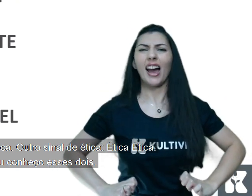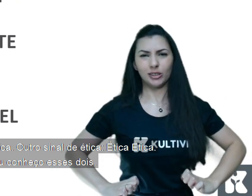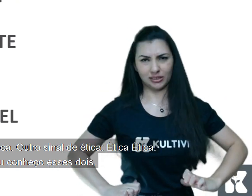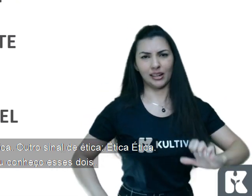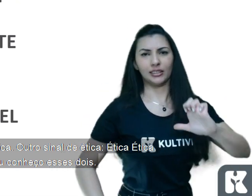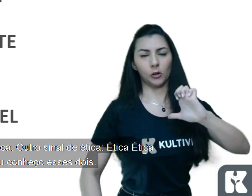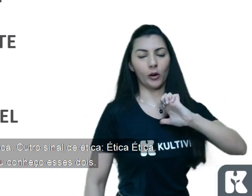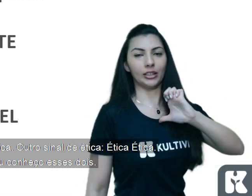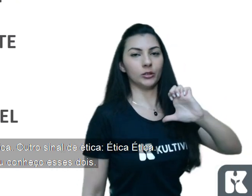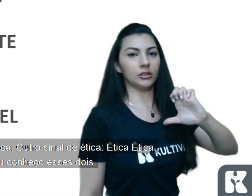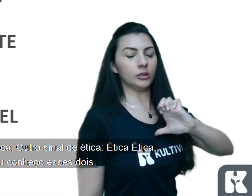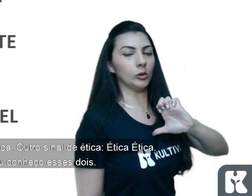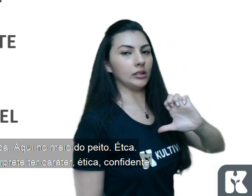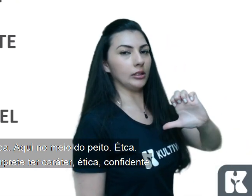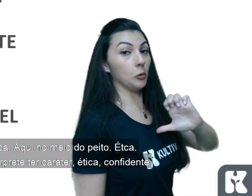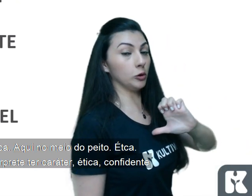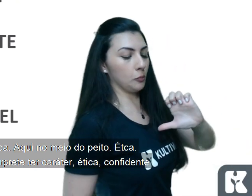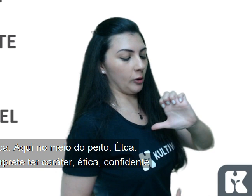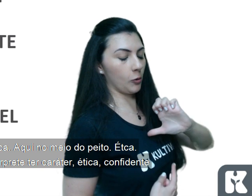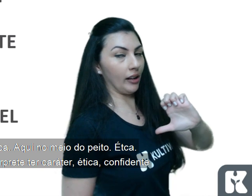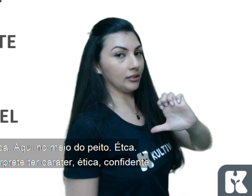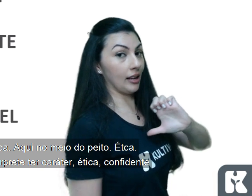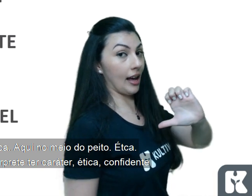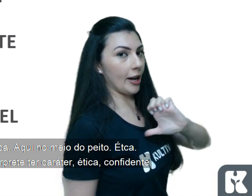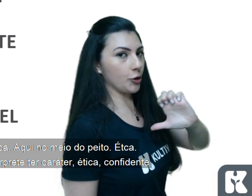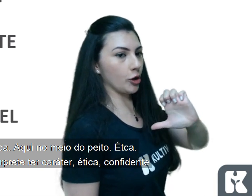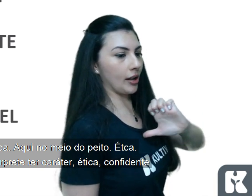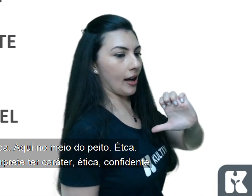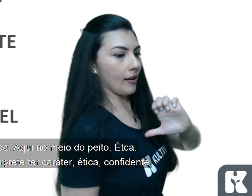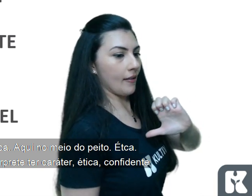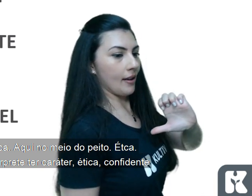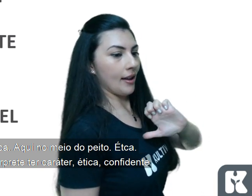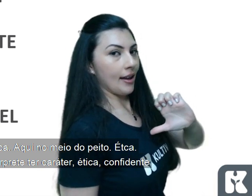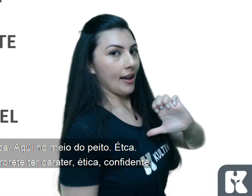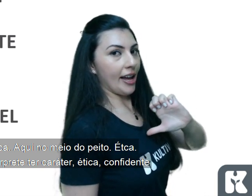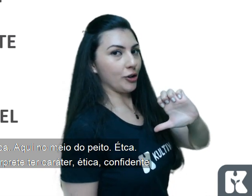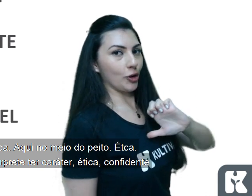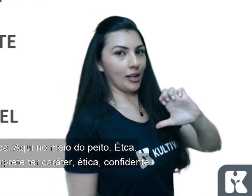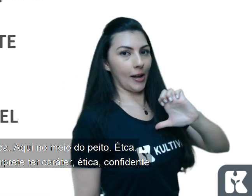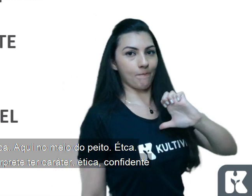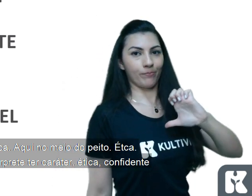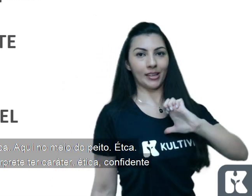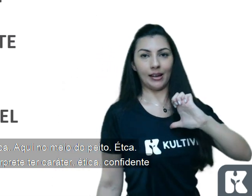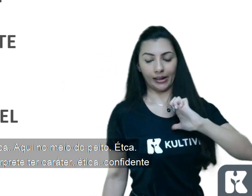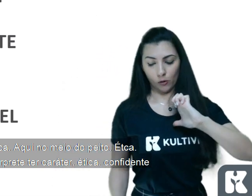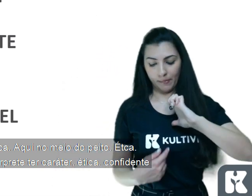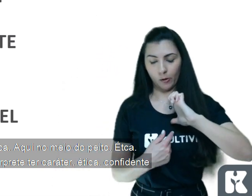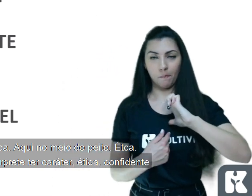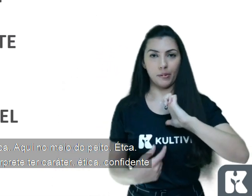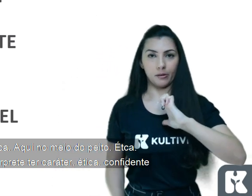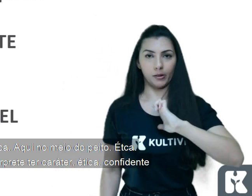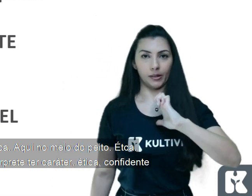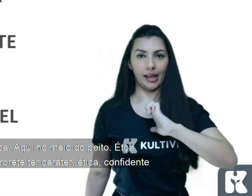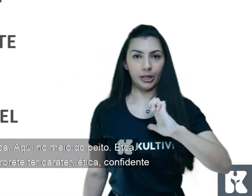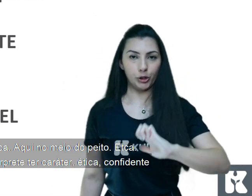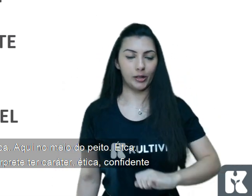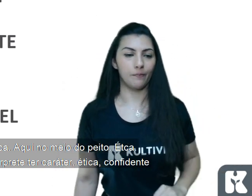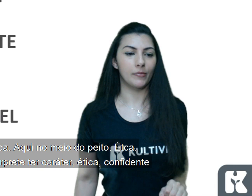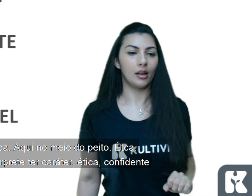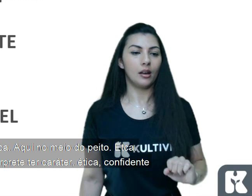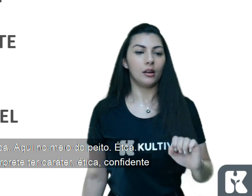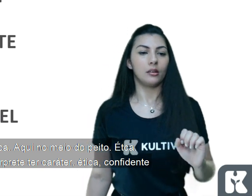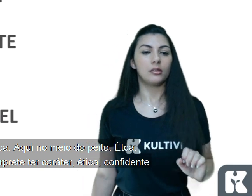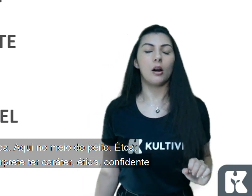Tem vários sinais. Eu conheço esses dois. Eu uso muito esse. Ética. Ética. Aqui no meio do peito.